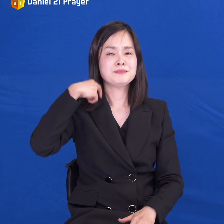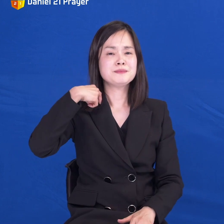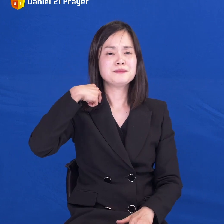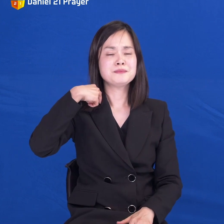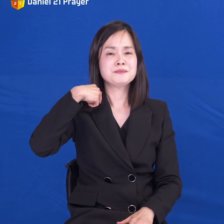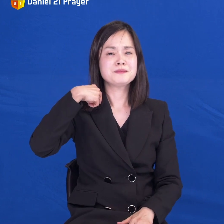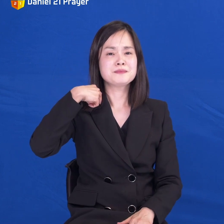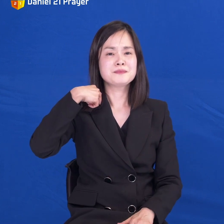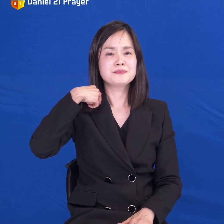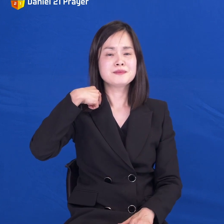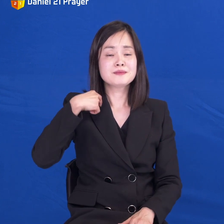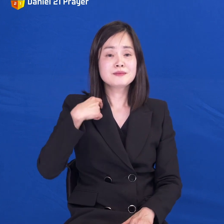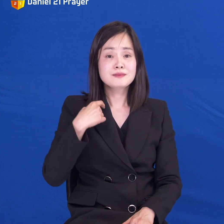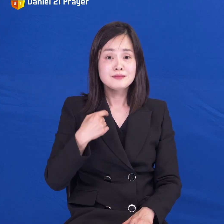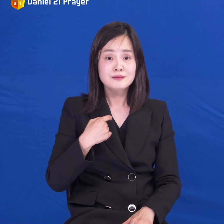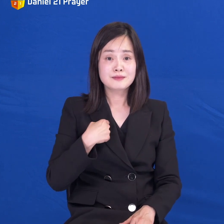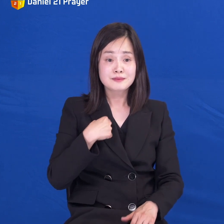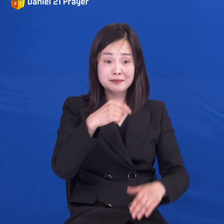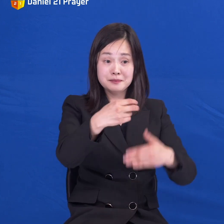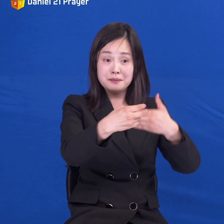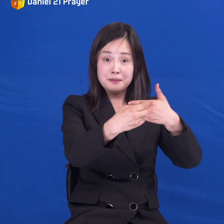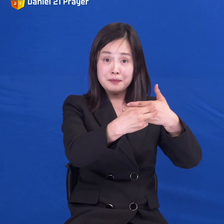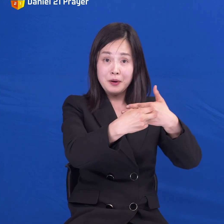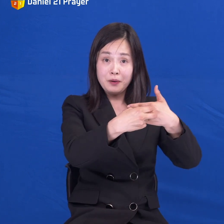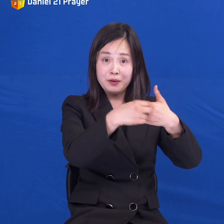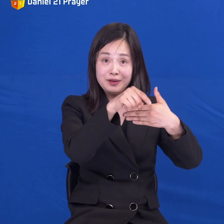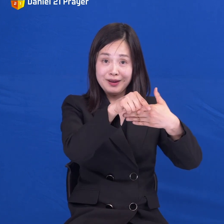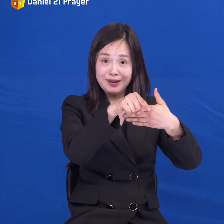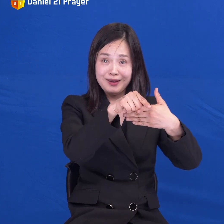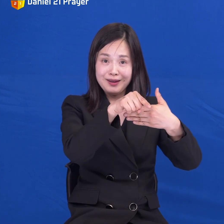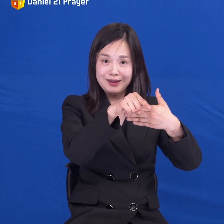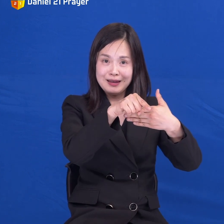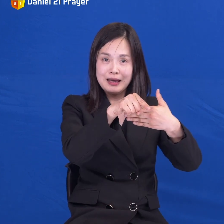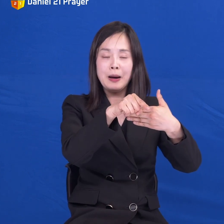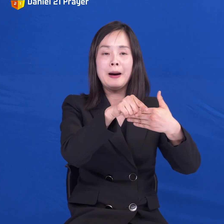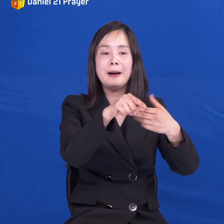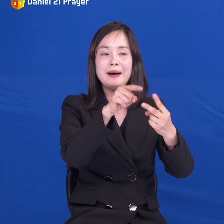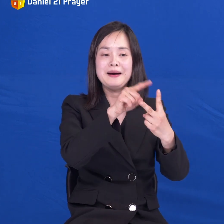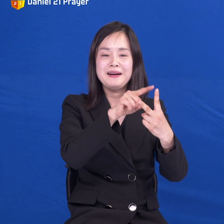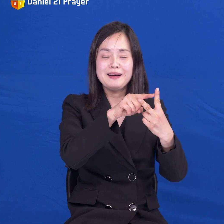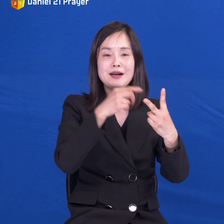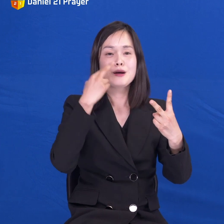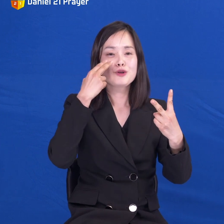병원에 중국산이었고 지금 미제만 있답니다. 그러니까 마음이 또 확 펴지는 거예요.